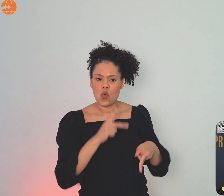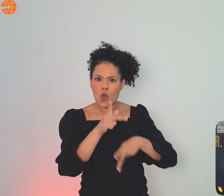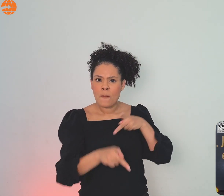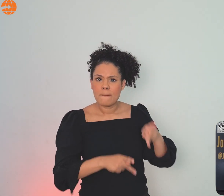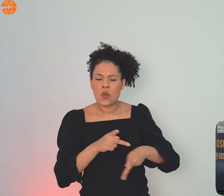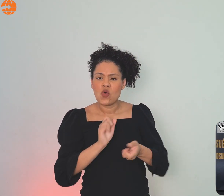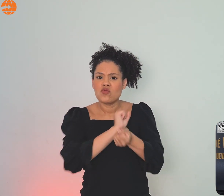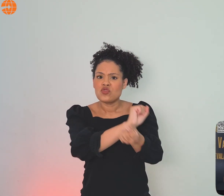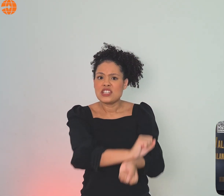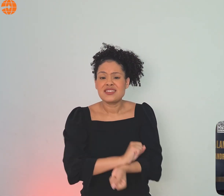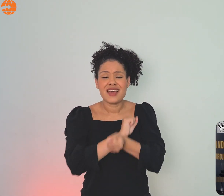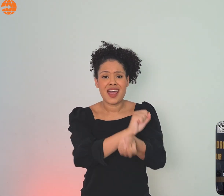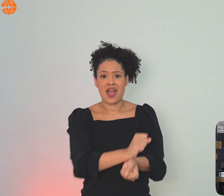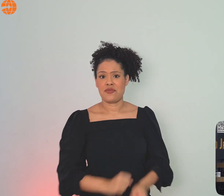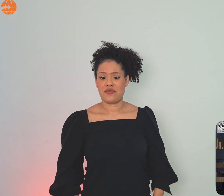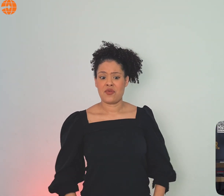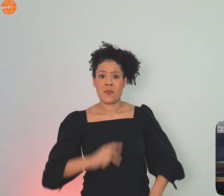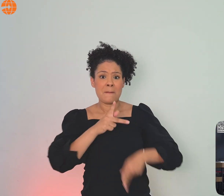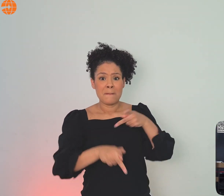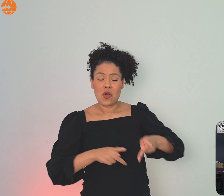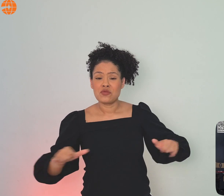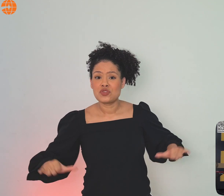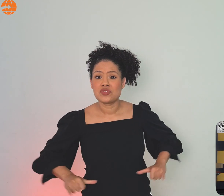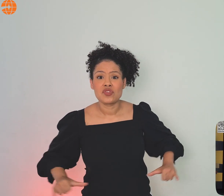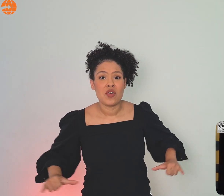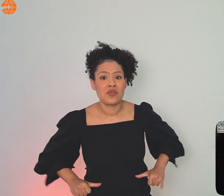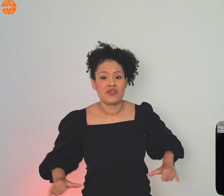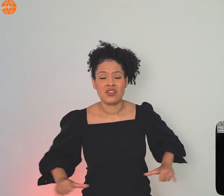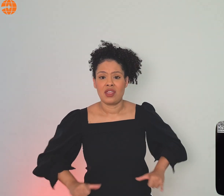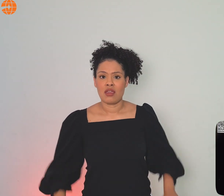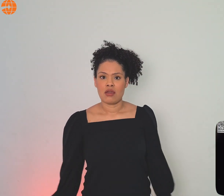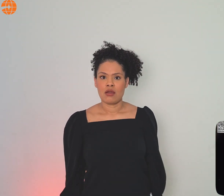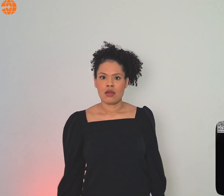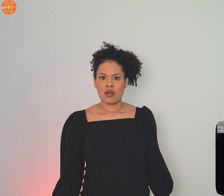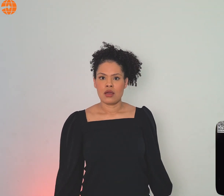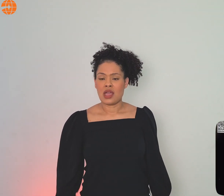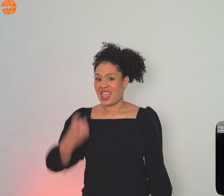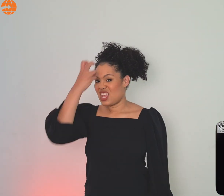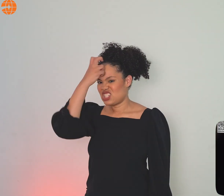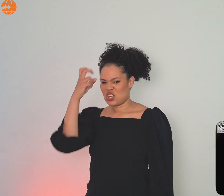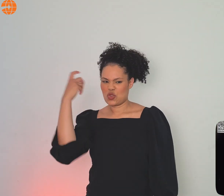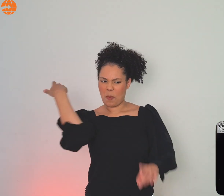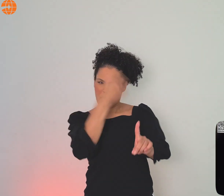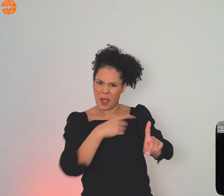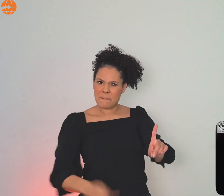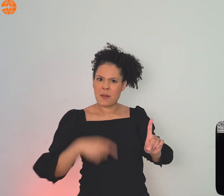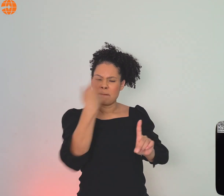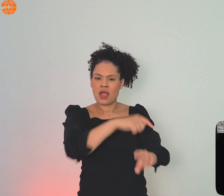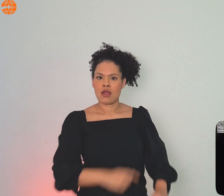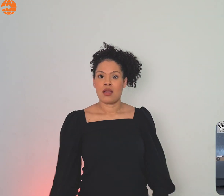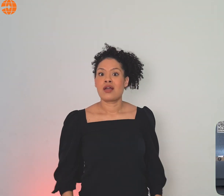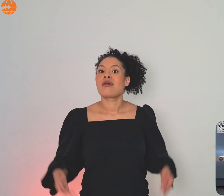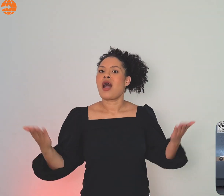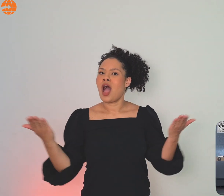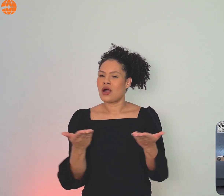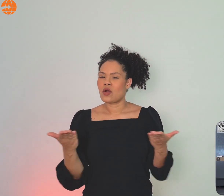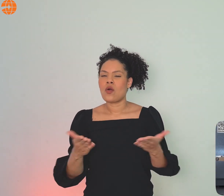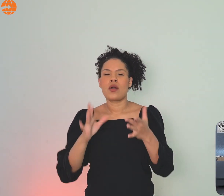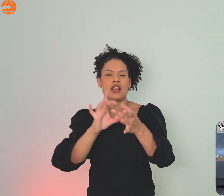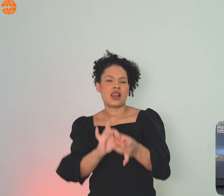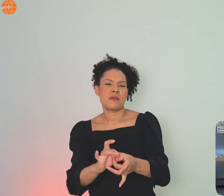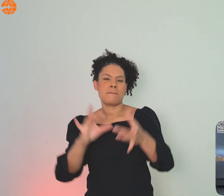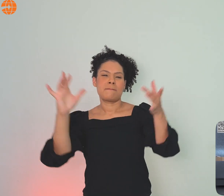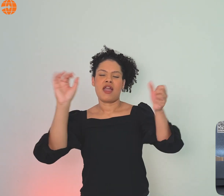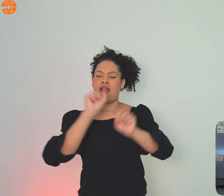povo vivia violência no Egito. Agora eles foram libertos. Que bênção! Agora a vida